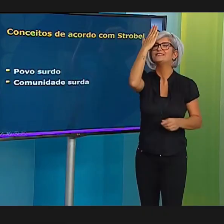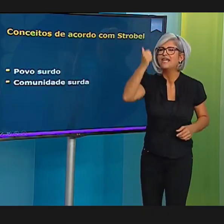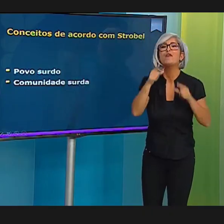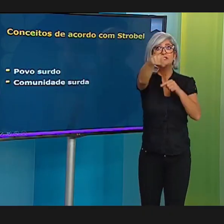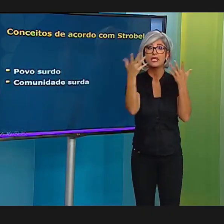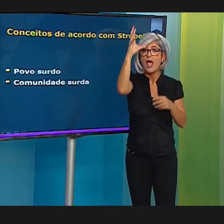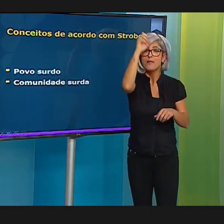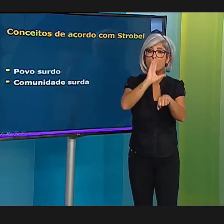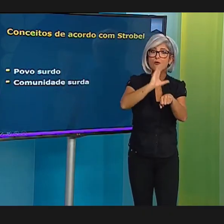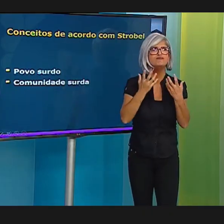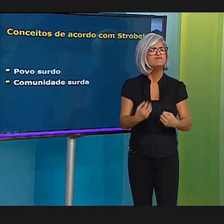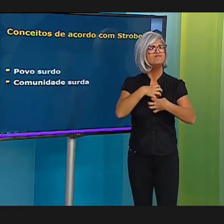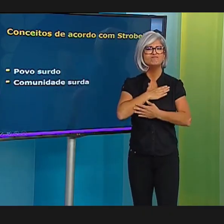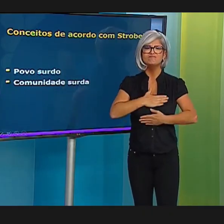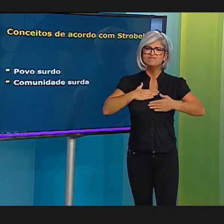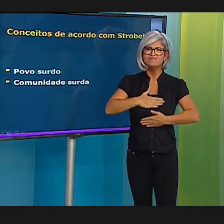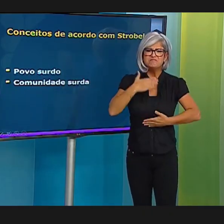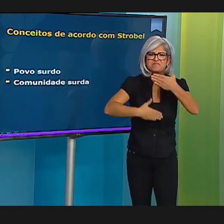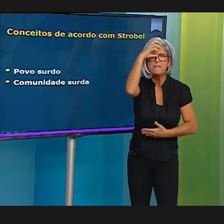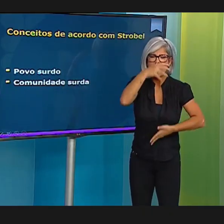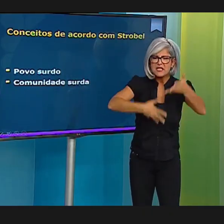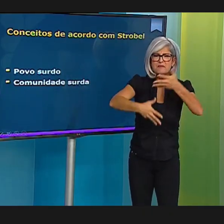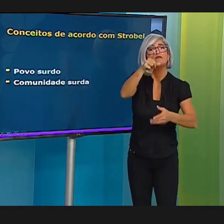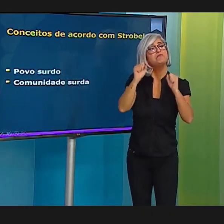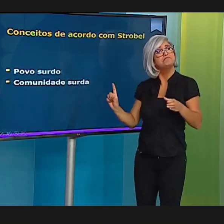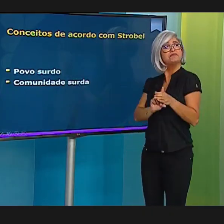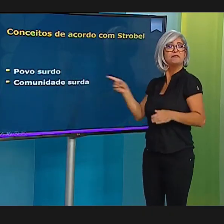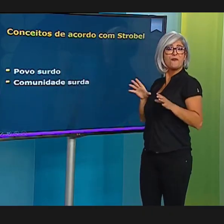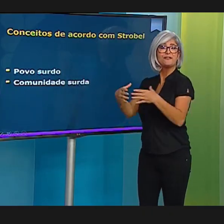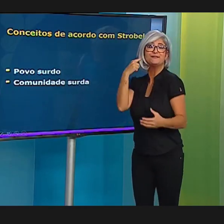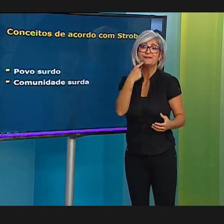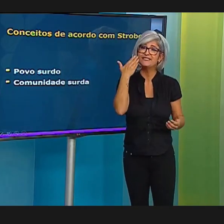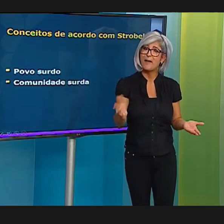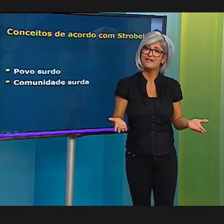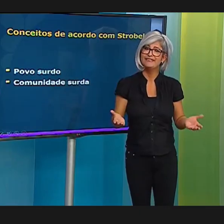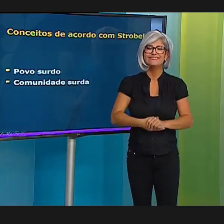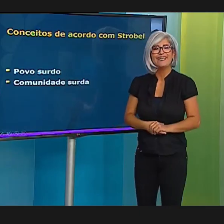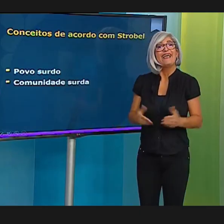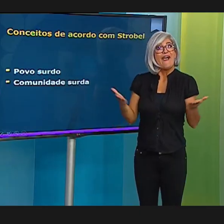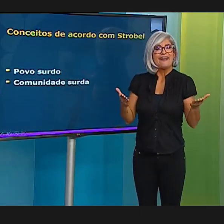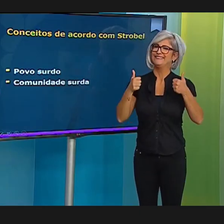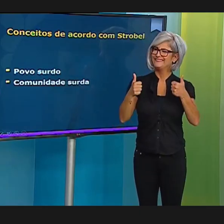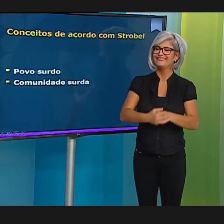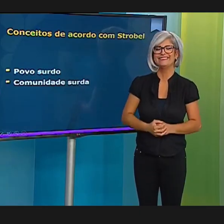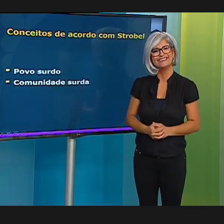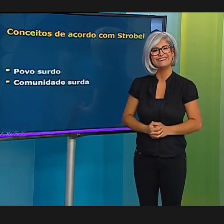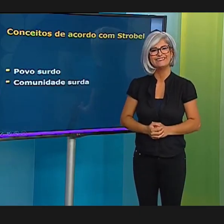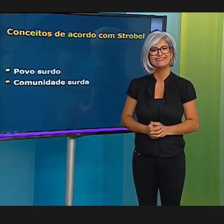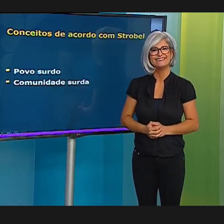povo, com o seu povo. E o conceito de povo surdo é diferente do conceito de comunidade surda, porque nessa comunidade, vocês podem então estar fazendo parte dela para que possam aprender e se comunicar com